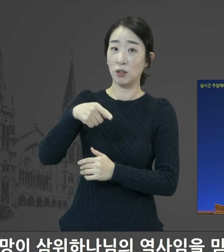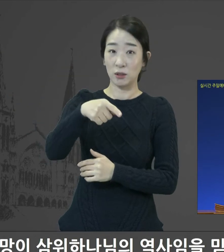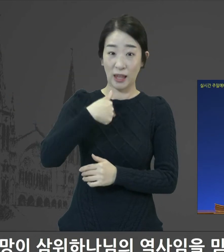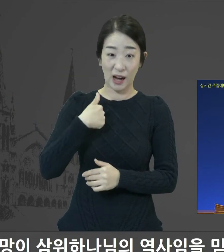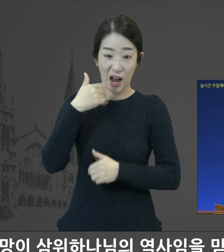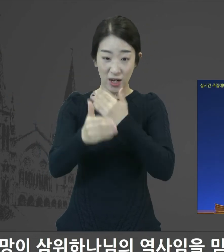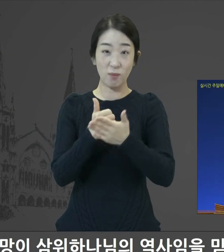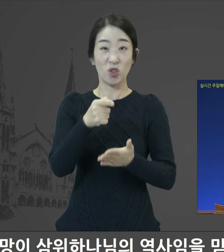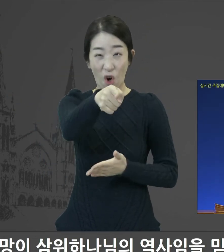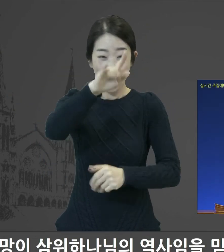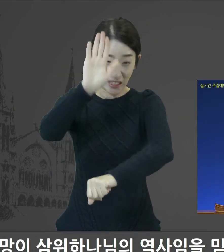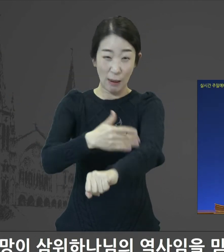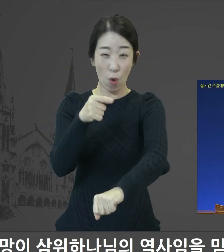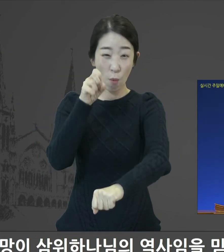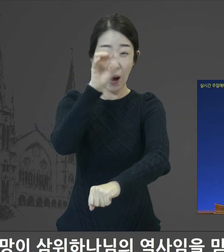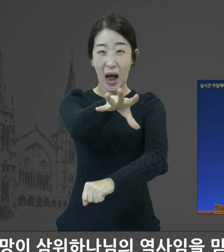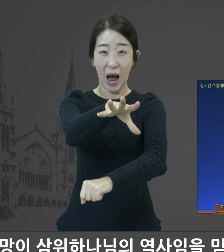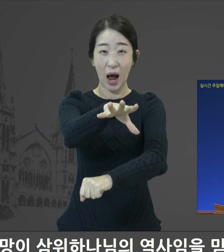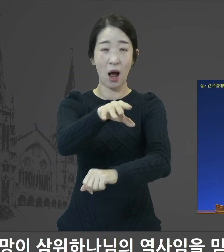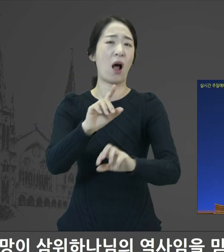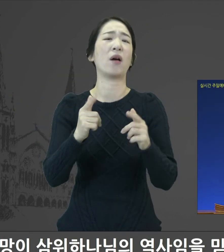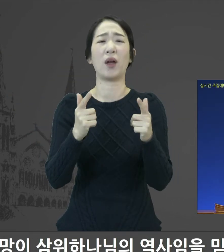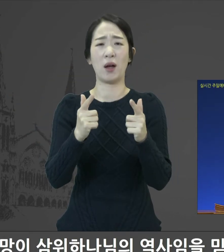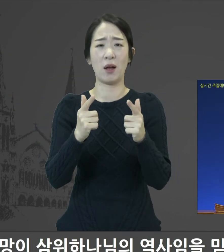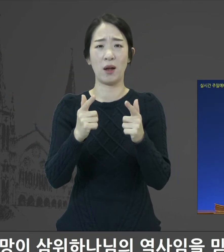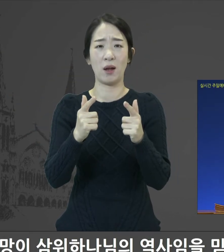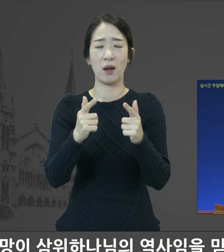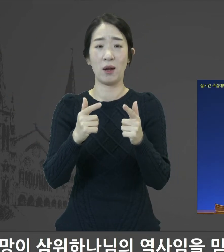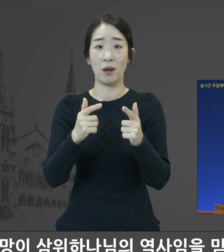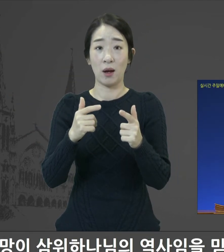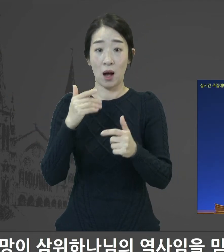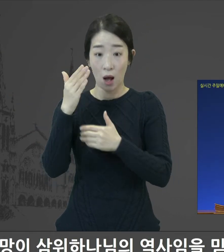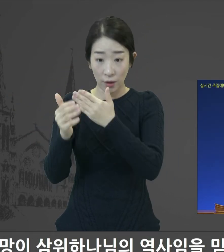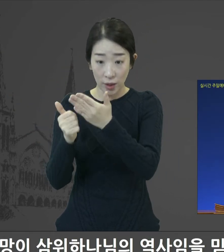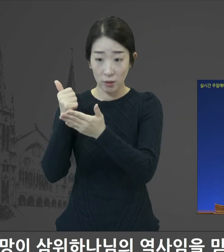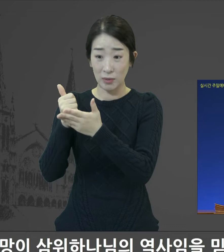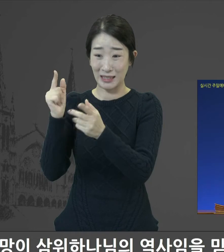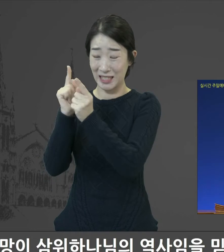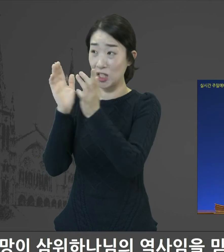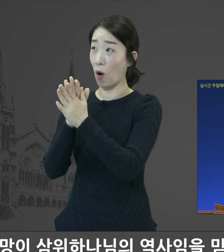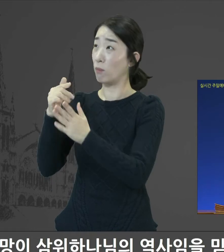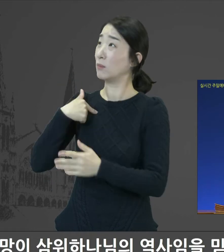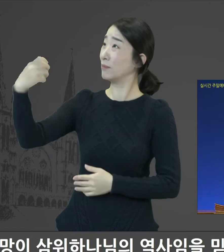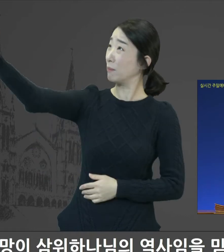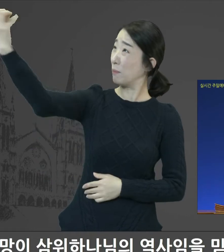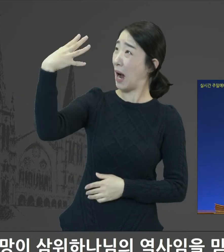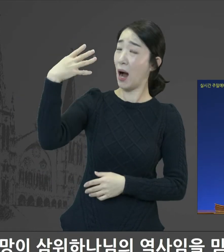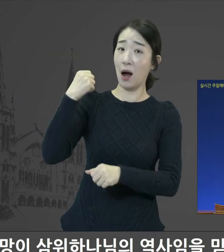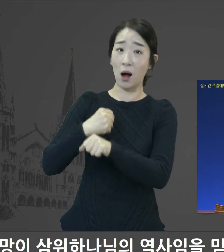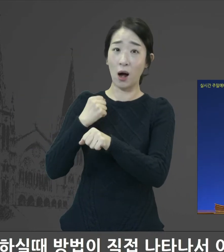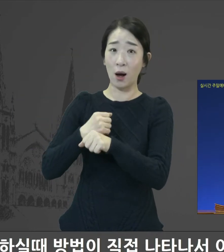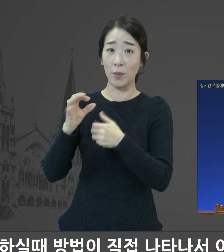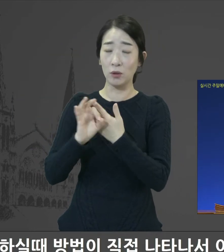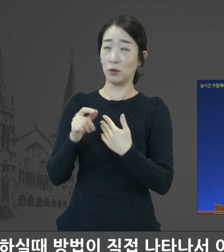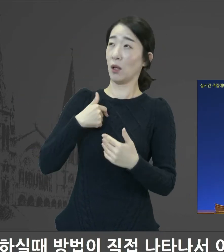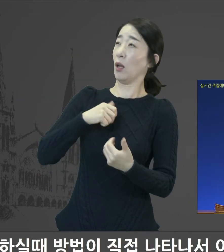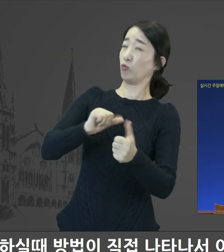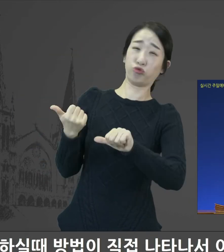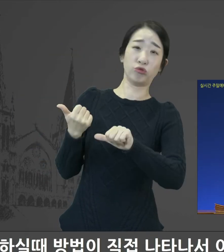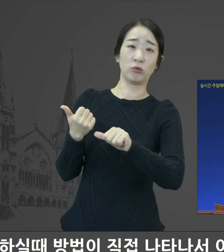이거 잘못됐다 이렇게 잘 안 하셔요. 만약 하나님께서 직접 나타나셔서 우리를 치시면요,